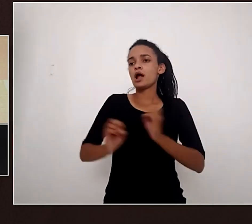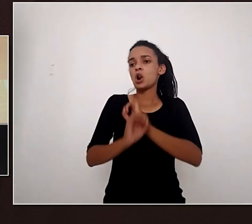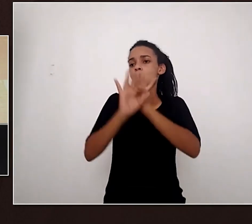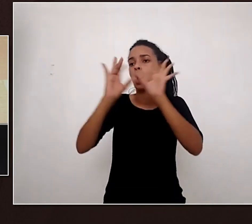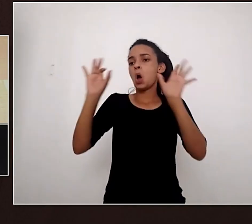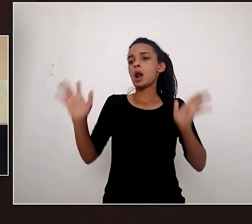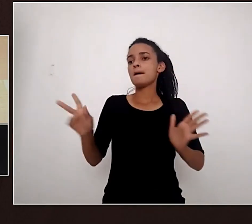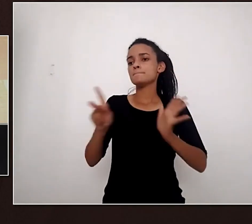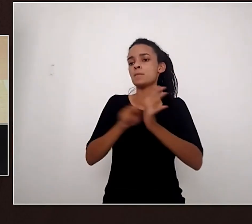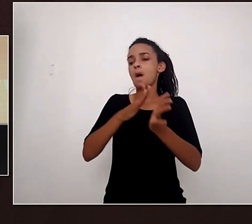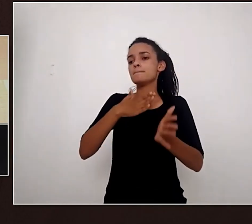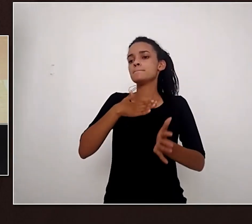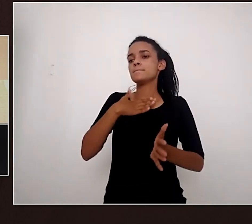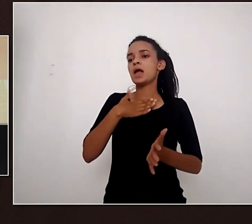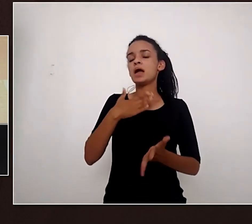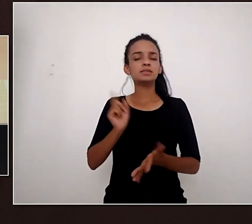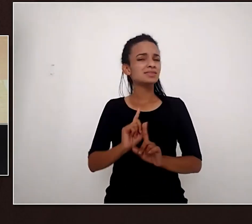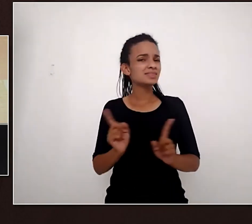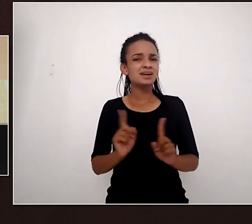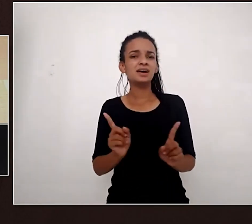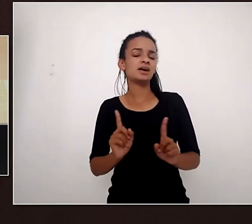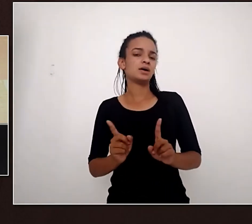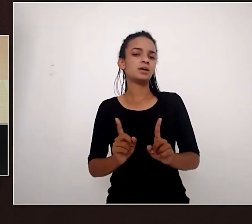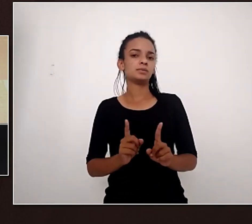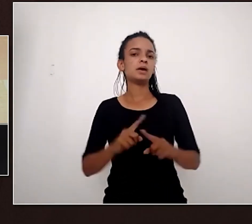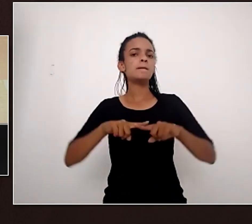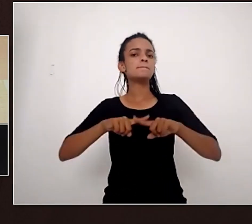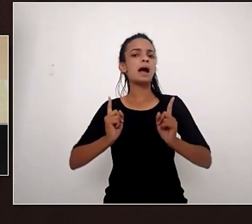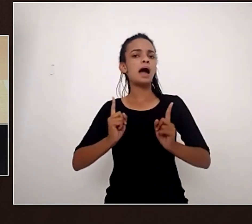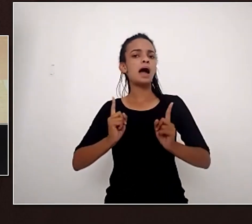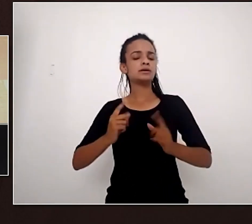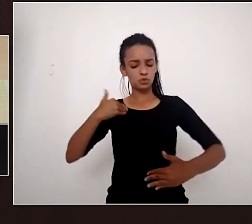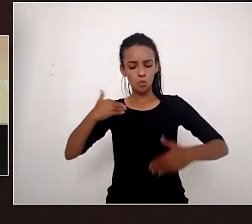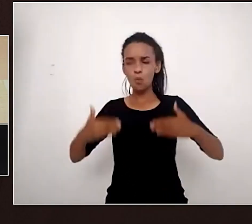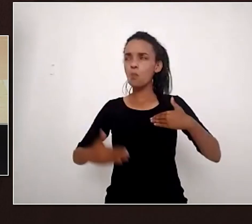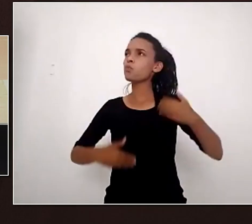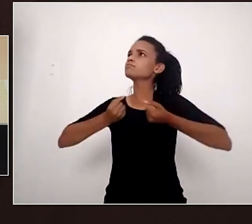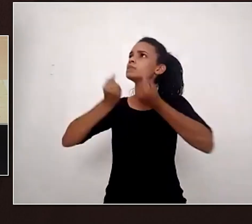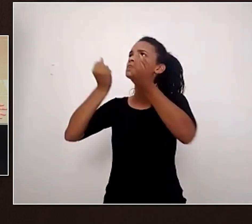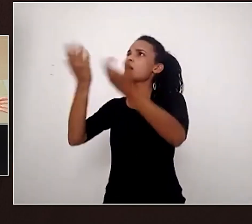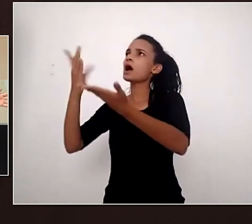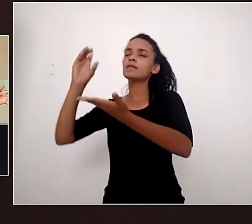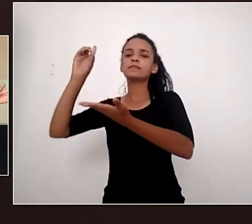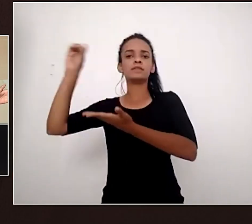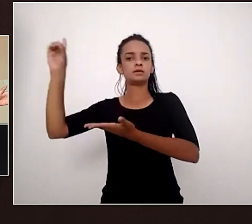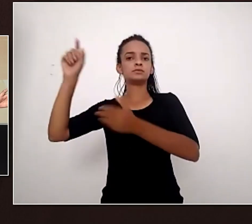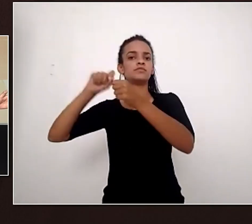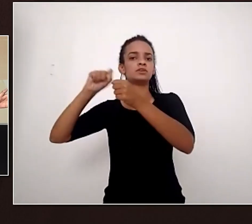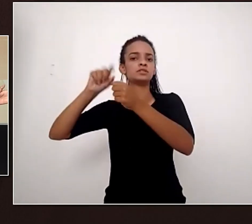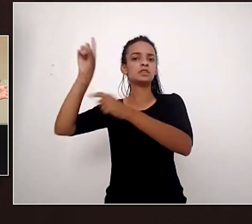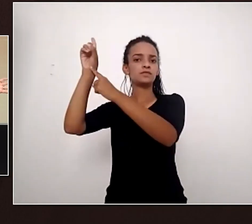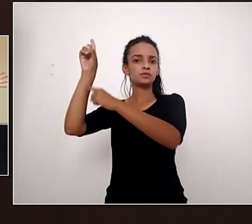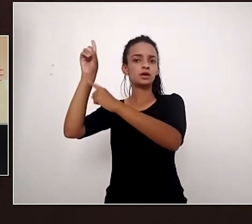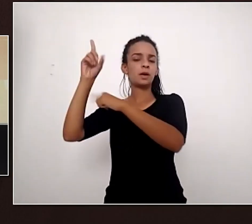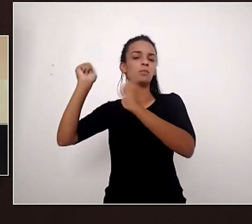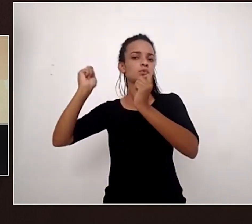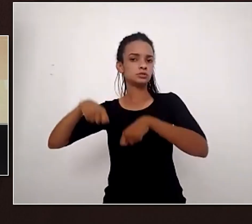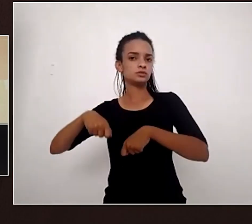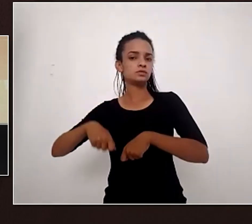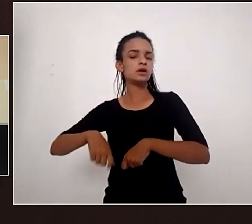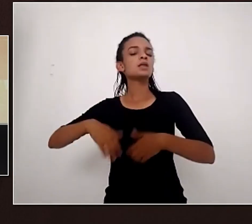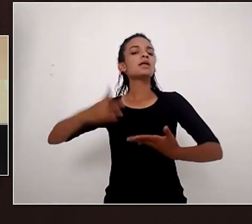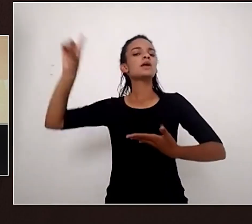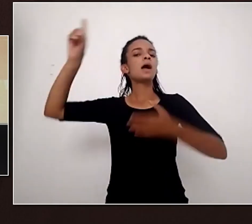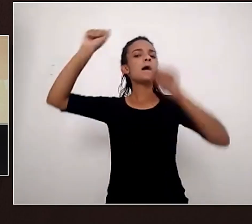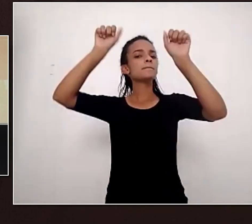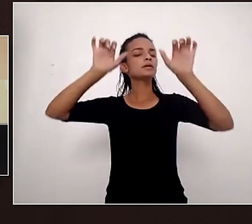oferecer até nossos corpos, irmãos, para fazer a vontade do Senhor. Que o Senhor, então, abençoe a vocês todos, tá? Eu vou fazer uma oração